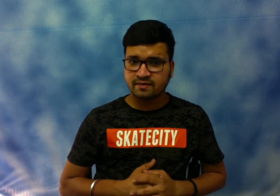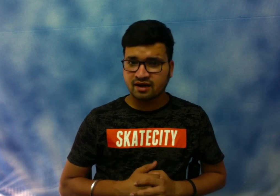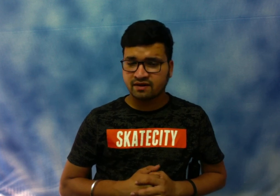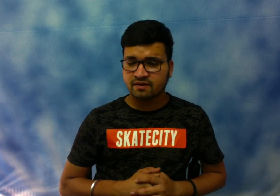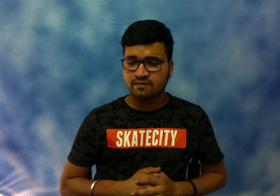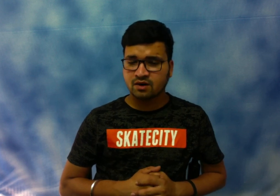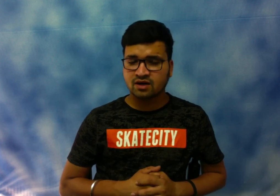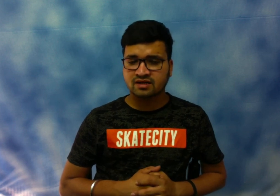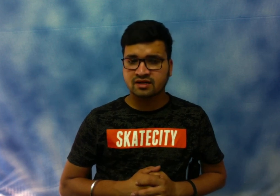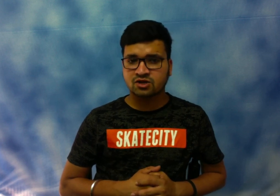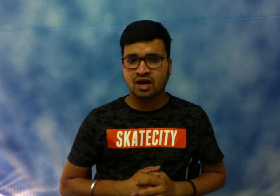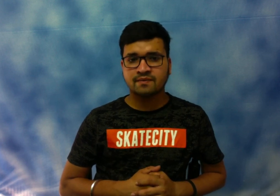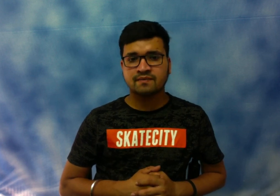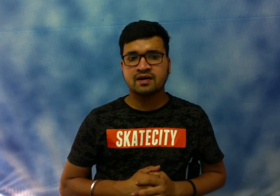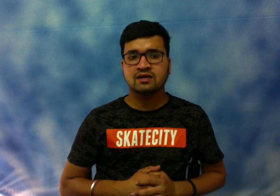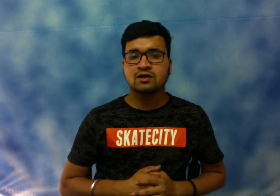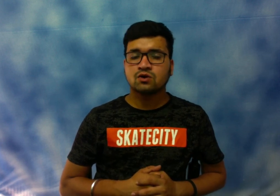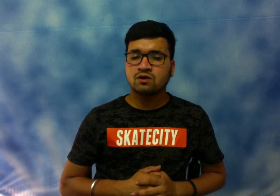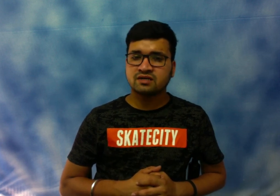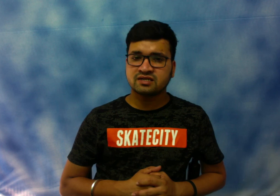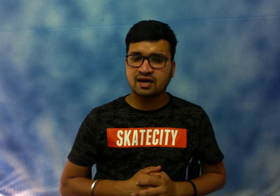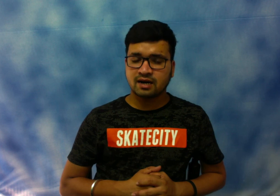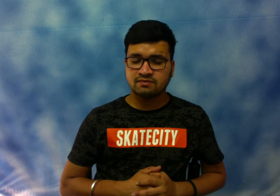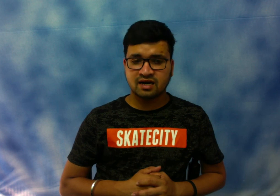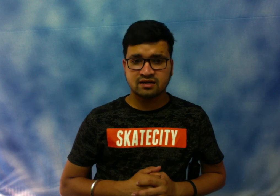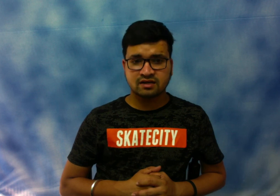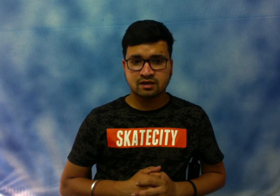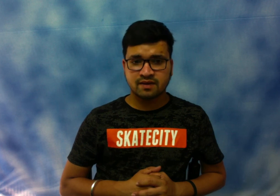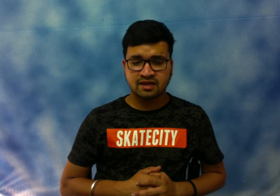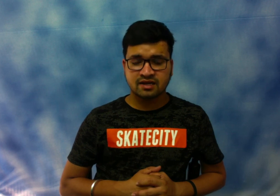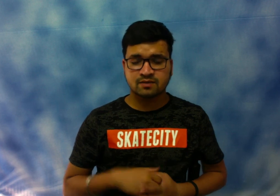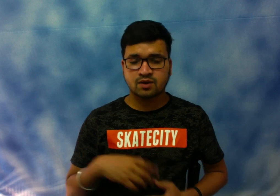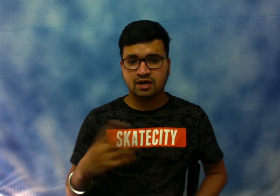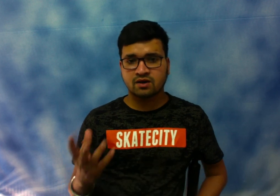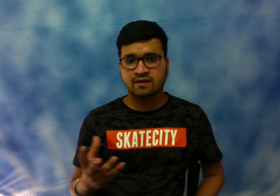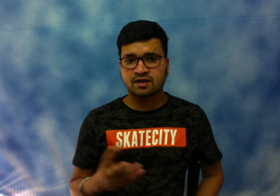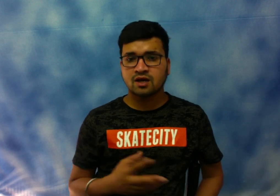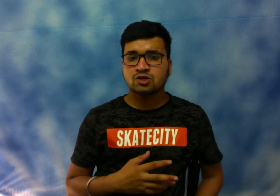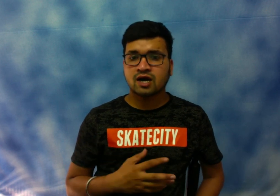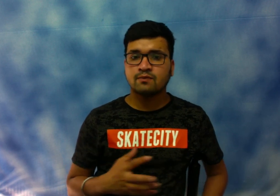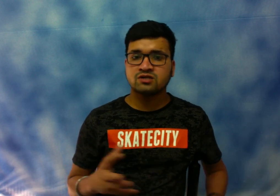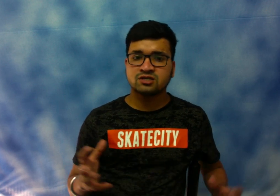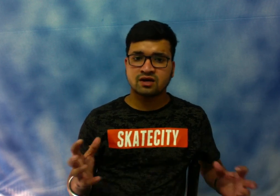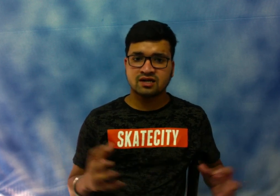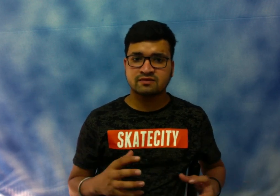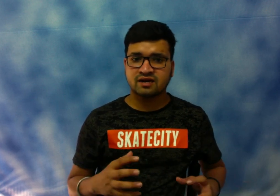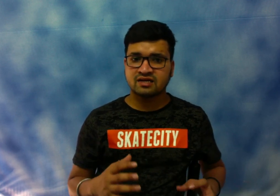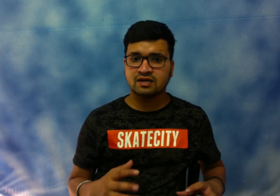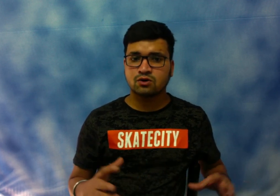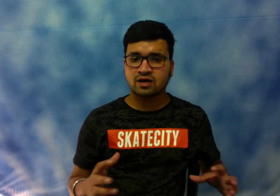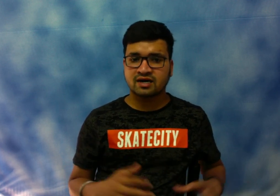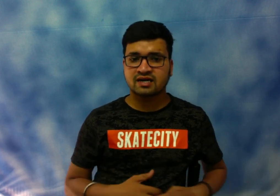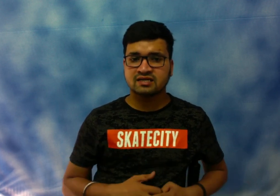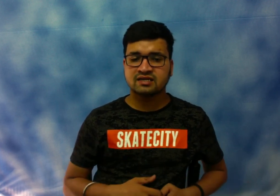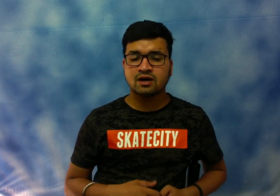क्लास फैमिली से बिलोंग करते हैं तो आपके पास कोई भी चीज़ अगर आप ज़्यादा दिन तक इस्तेमाल नहीं करते पुराना होने के बाद, आप उन चीज़ों का लिस्ट बनाइए, उनको इकट्ठा कीजिए,